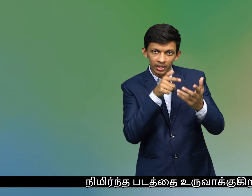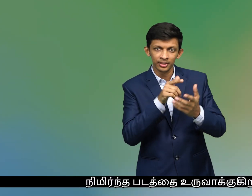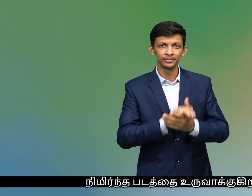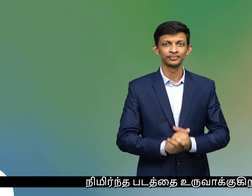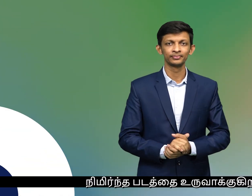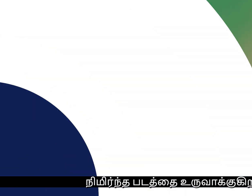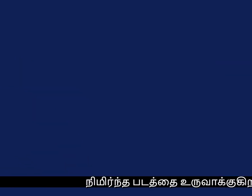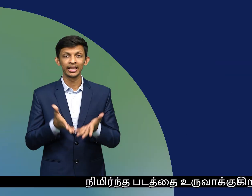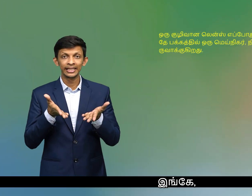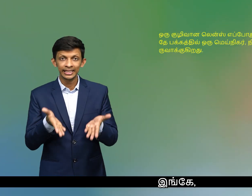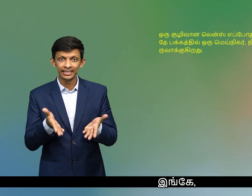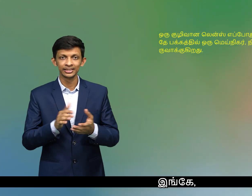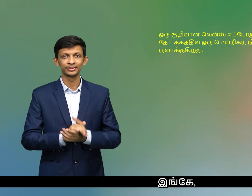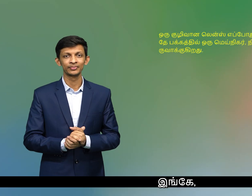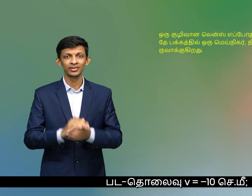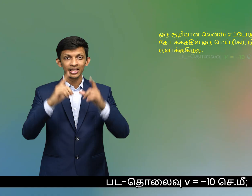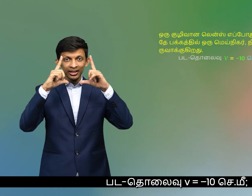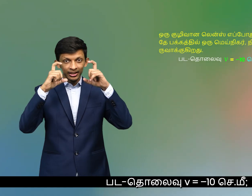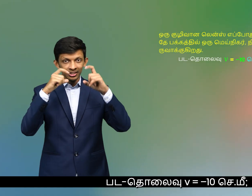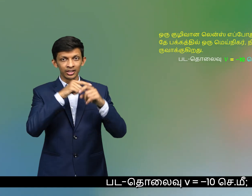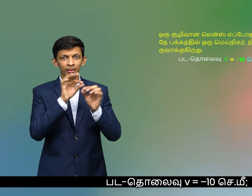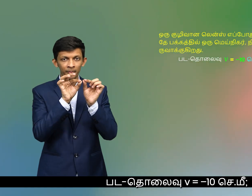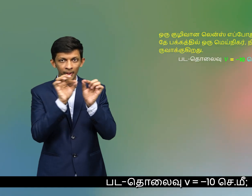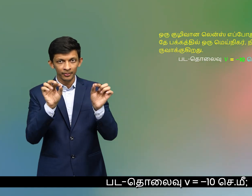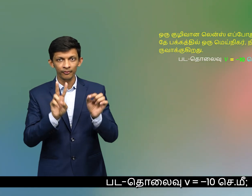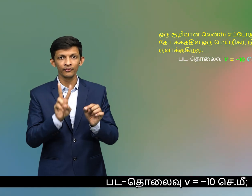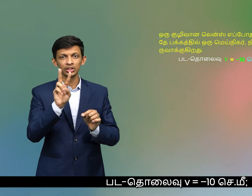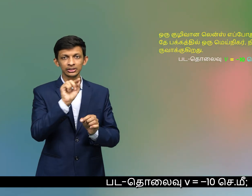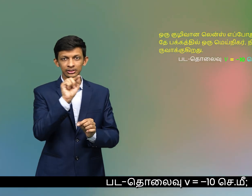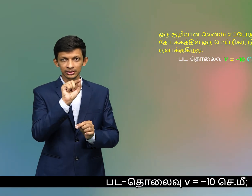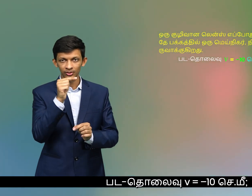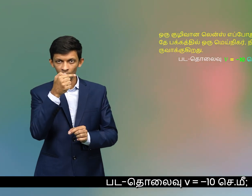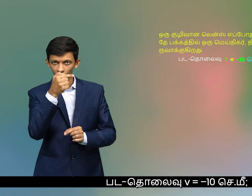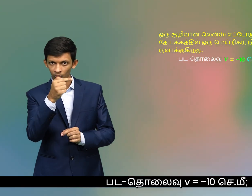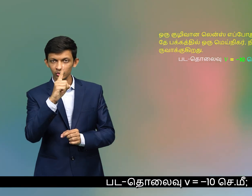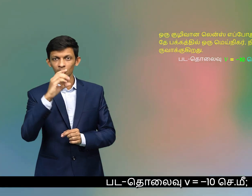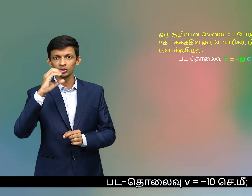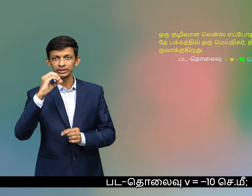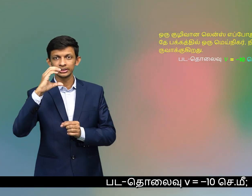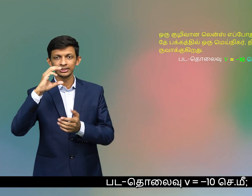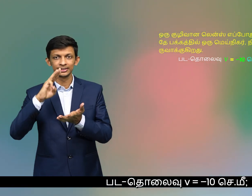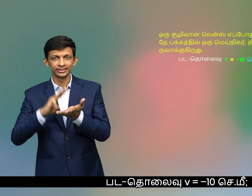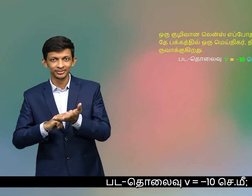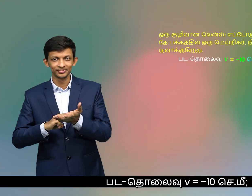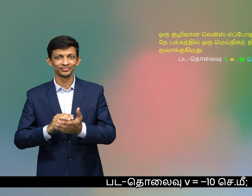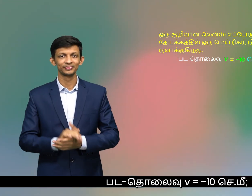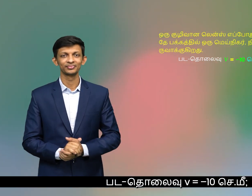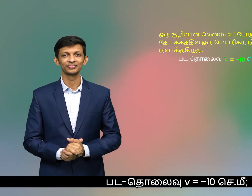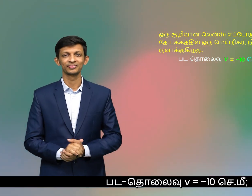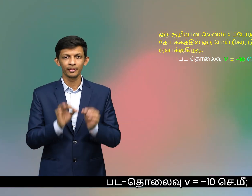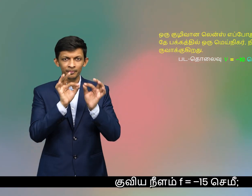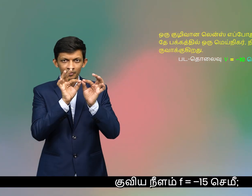படத்தை உருவாக்குகிறது. இங்கே பட தொலைவு v ஈடு கழித்தல் 10